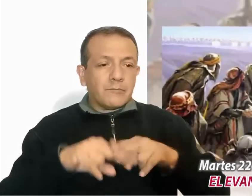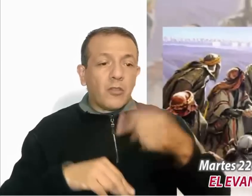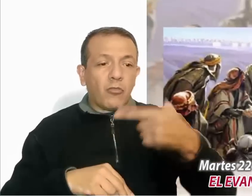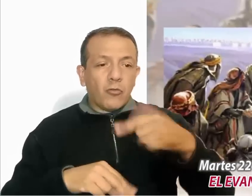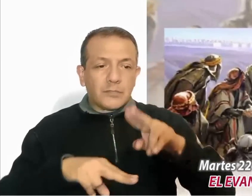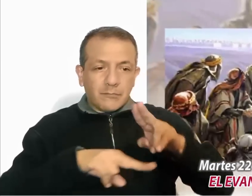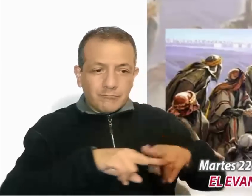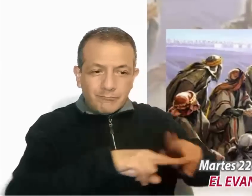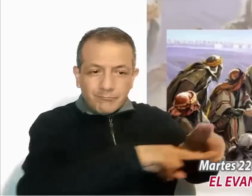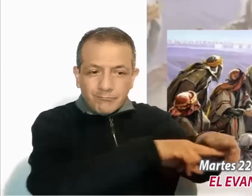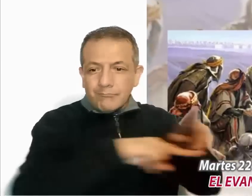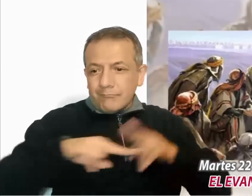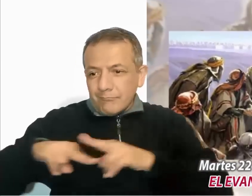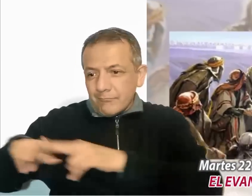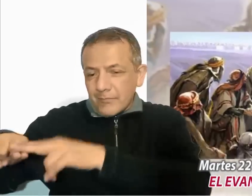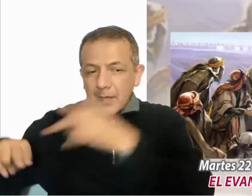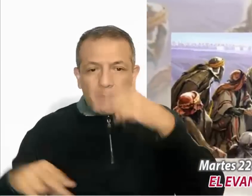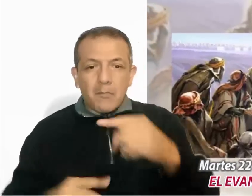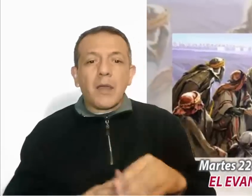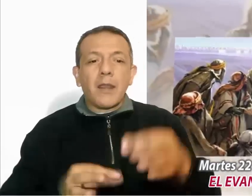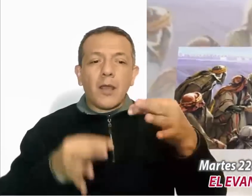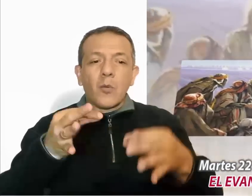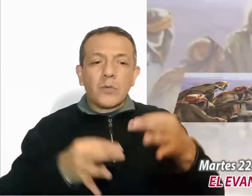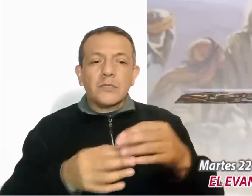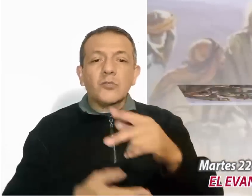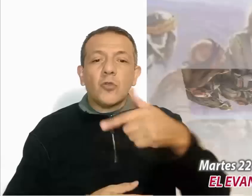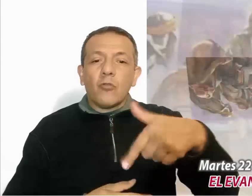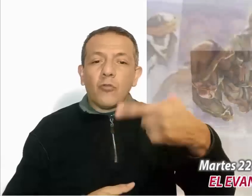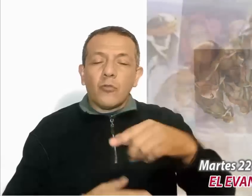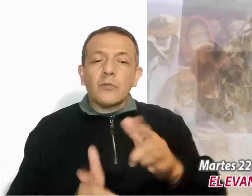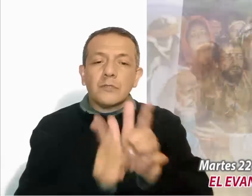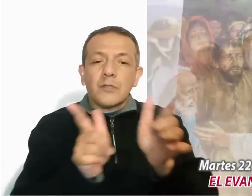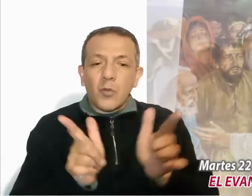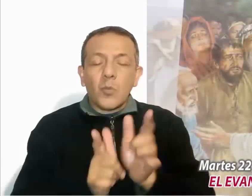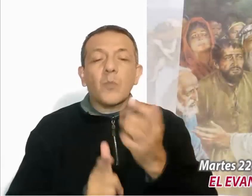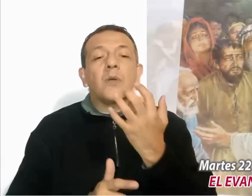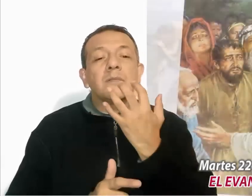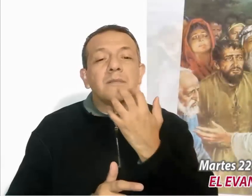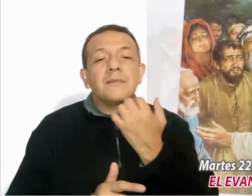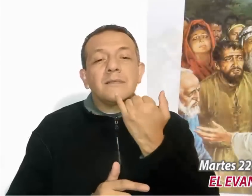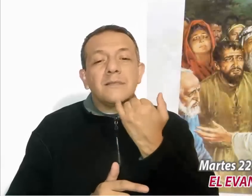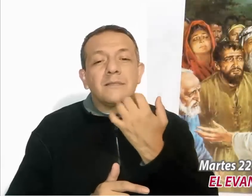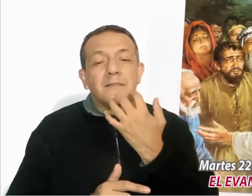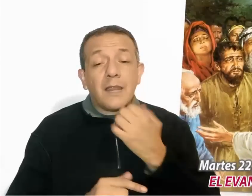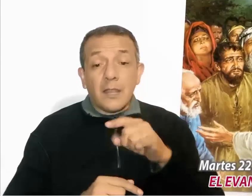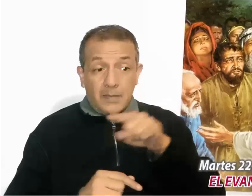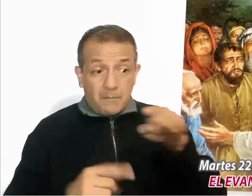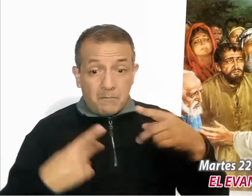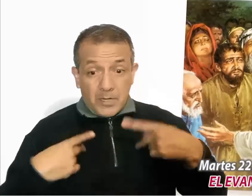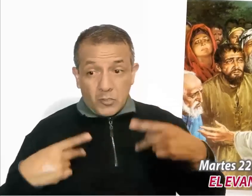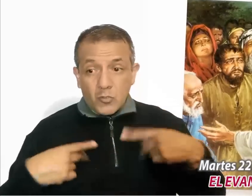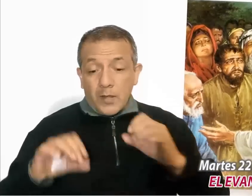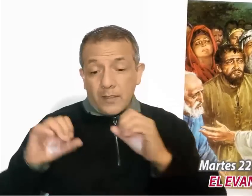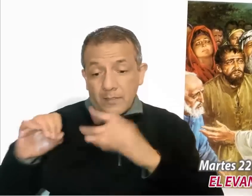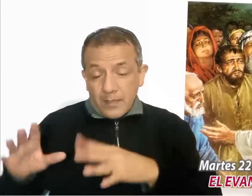12 tronos para juzgar a las 12 tribus de Israel. Y todo aquel que por mí haya dejado casa,